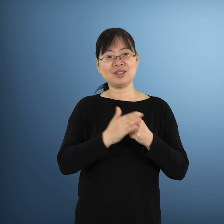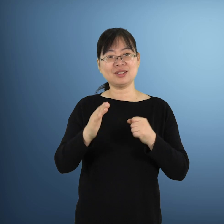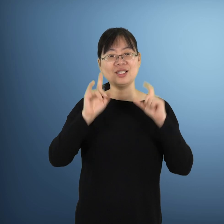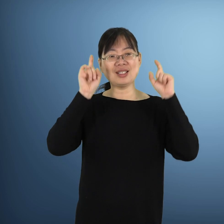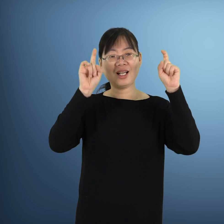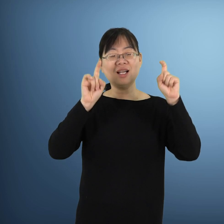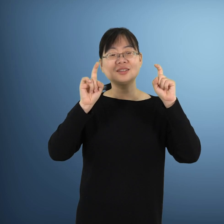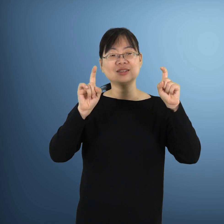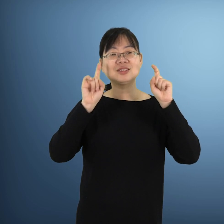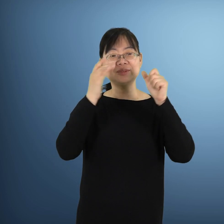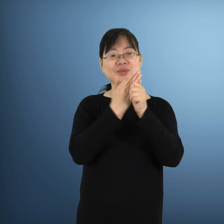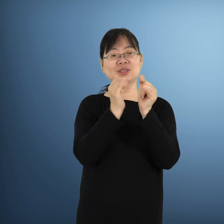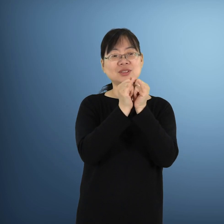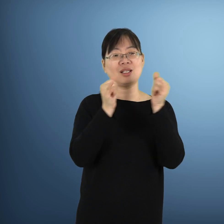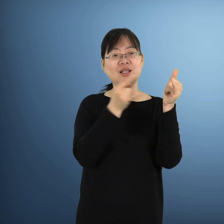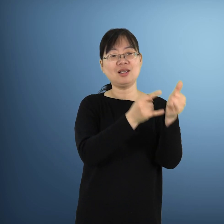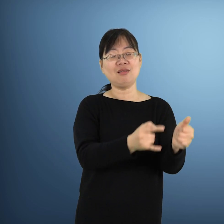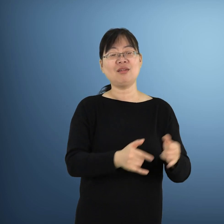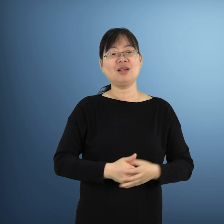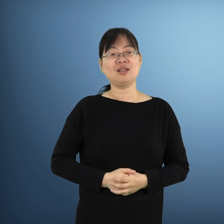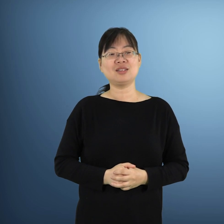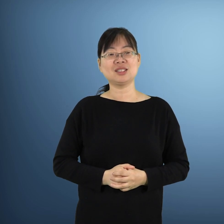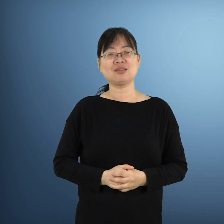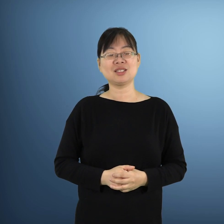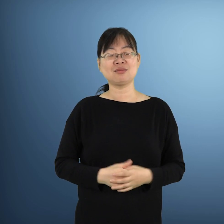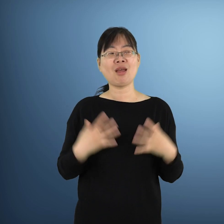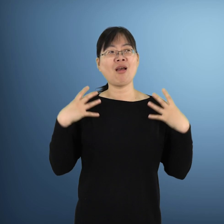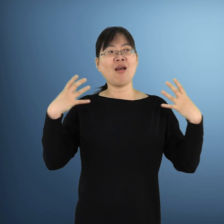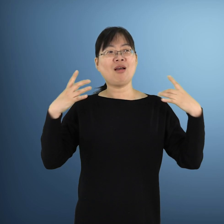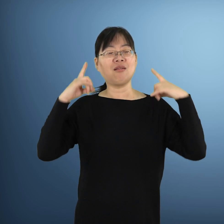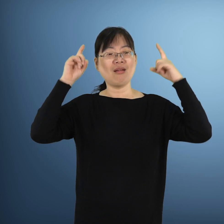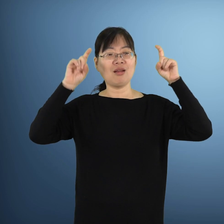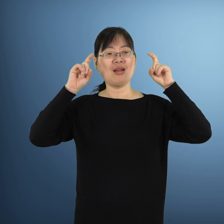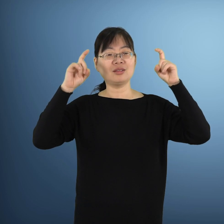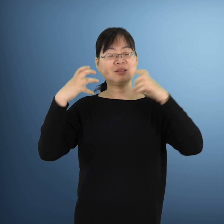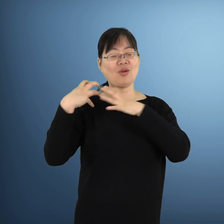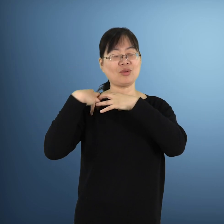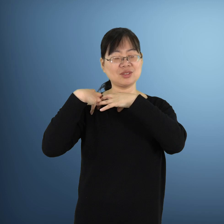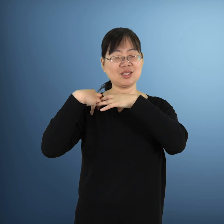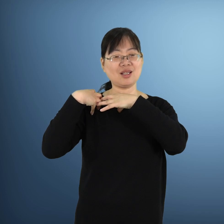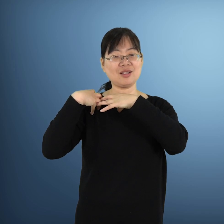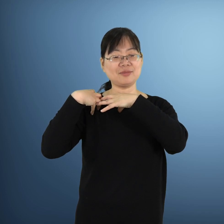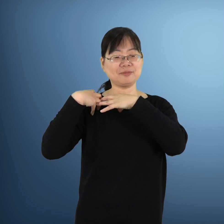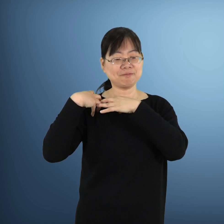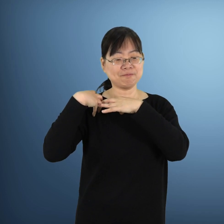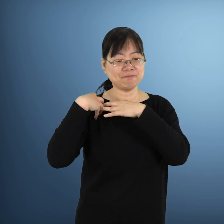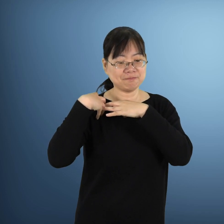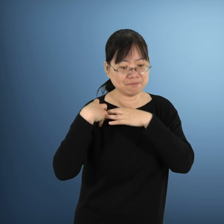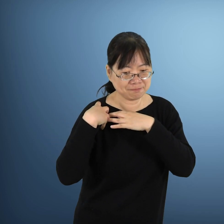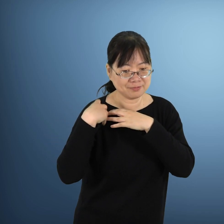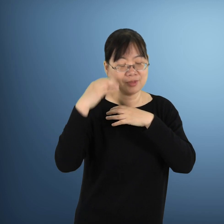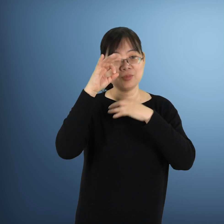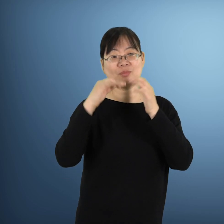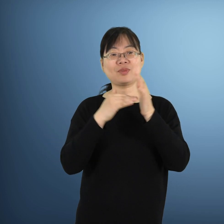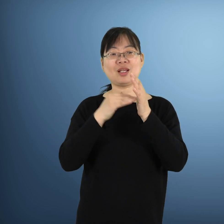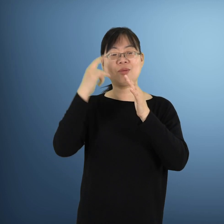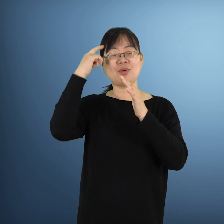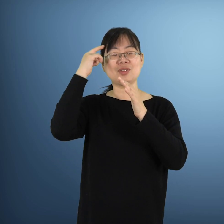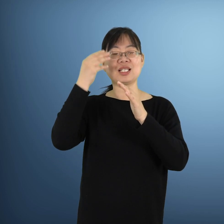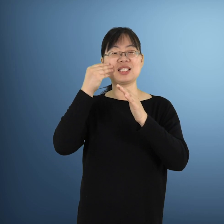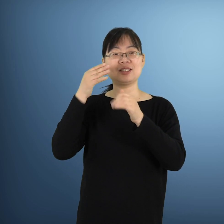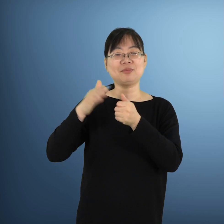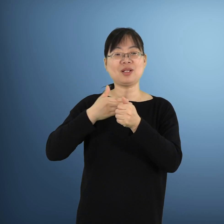양을 목자가 그 등치 큰 양을 어깨에 메고 와요. 그래서 머리에